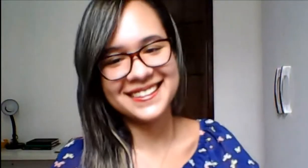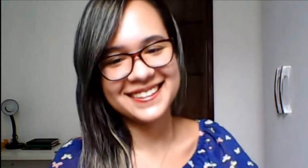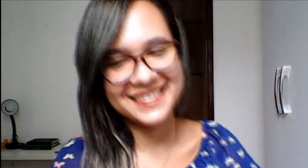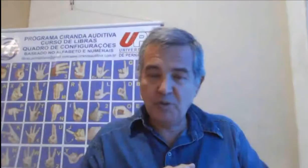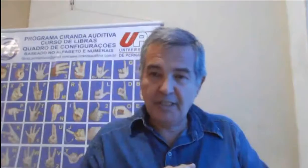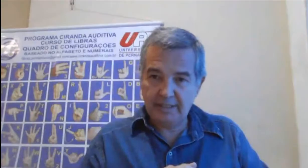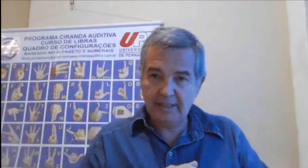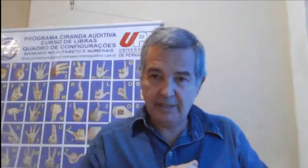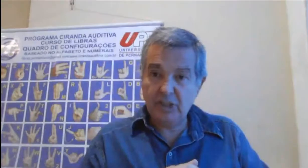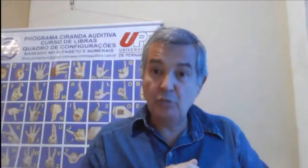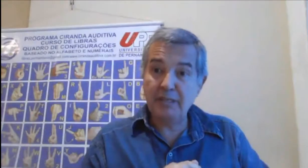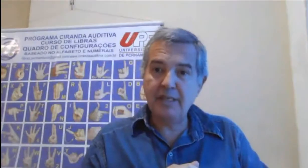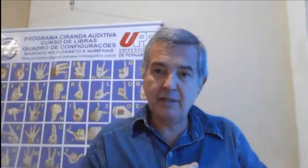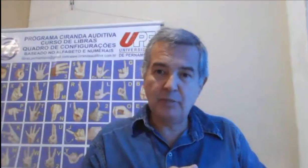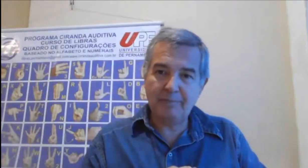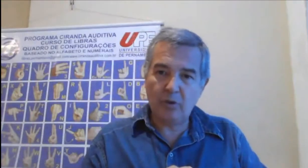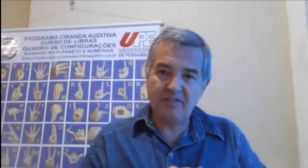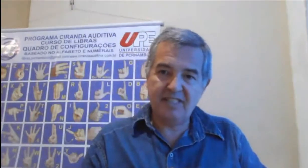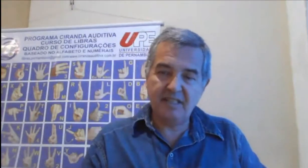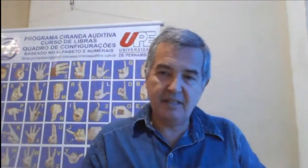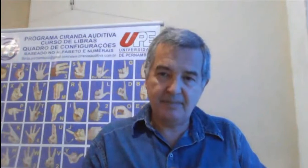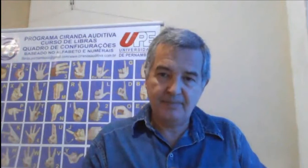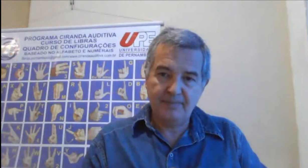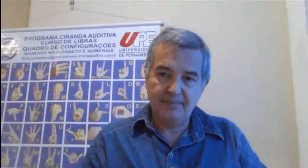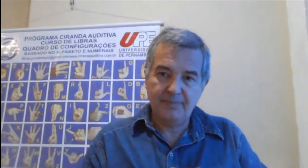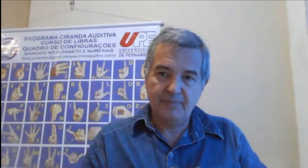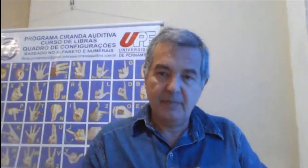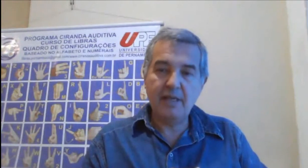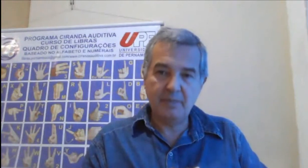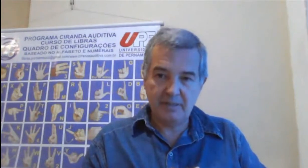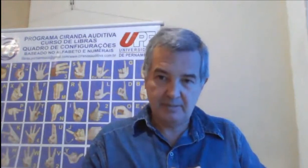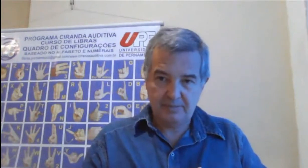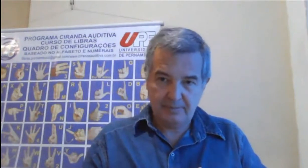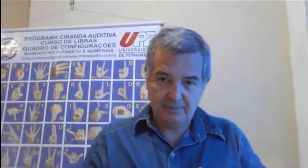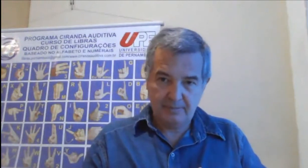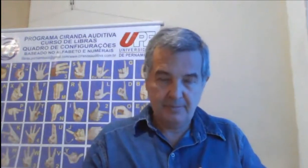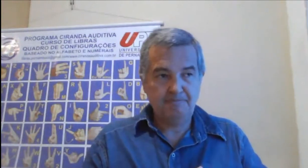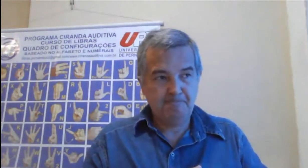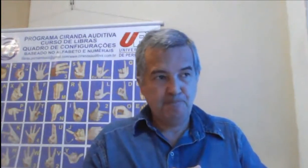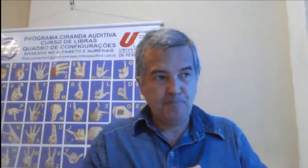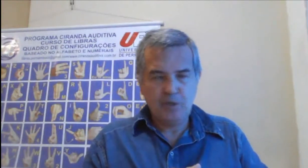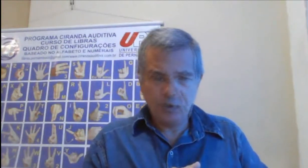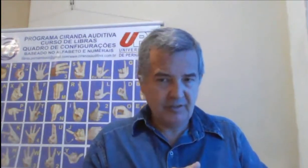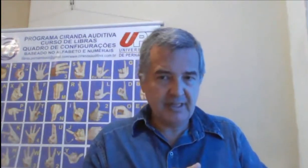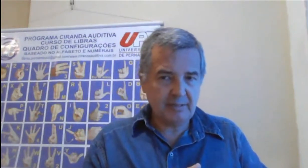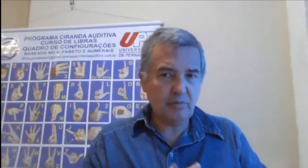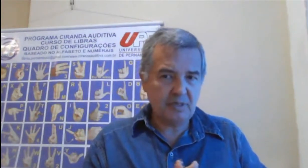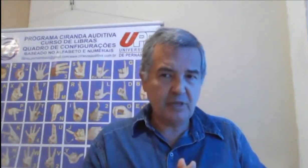A prova do Detran estão brigando para a prova ser em Libras. Eu tive acesso a algumas